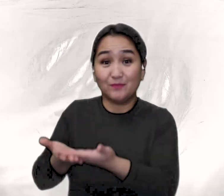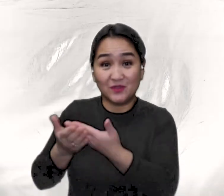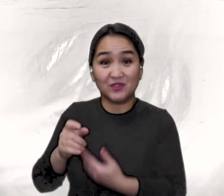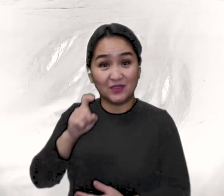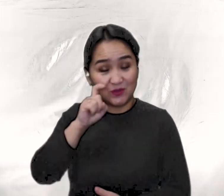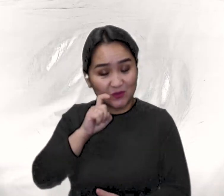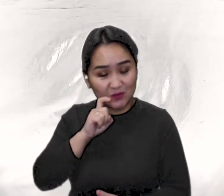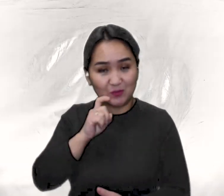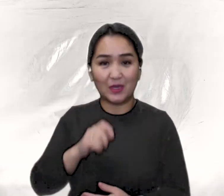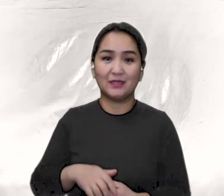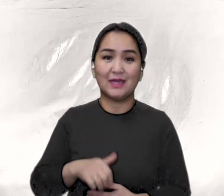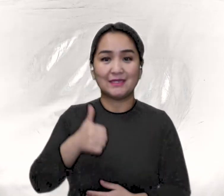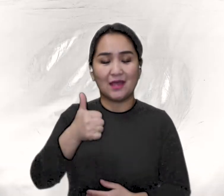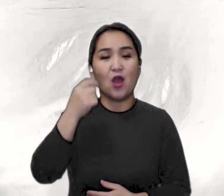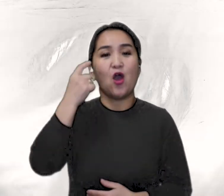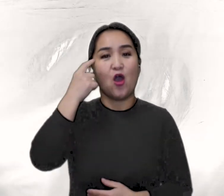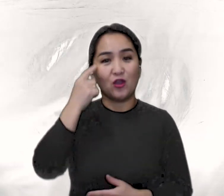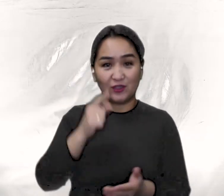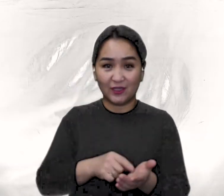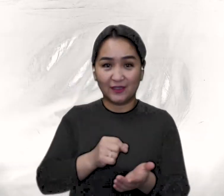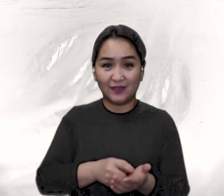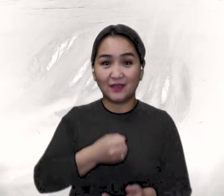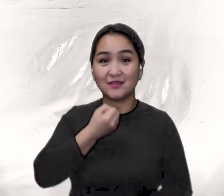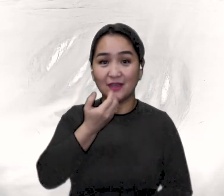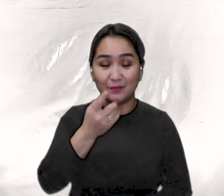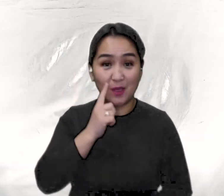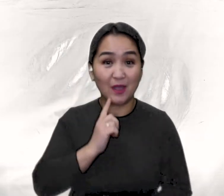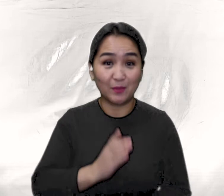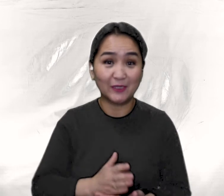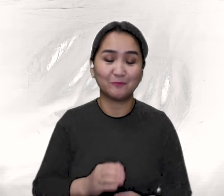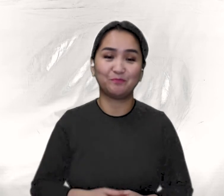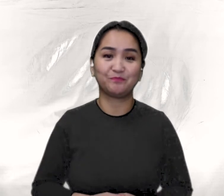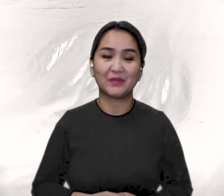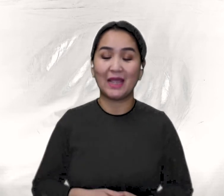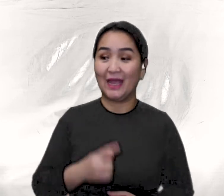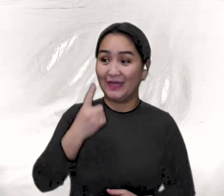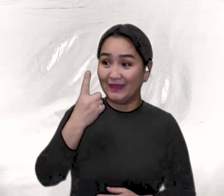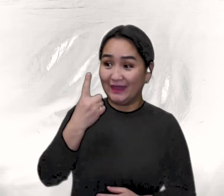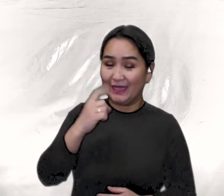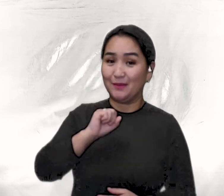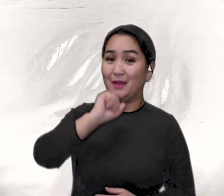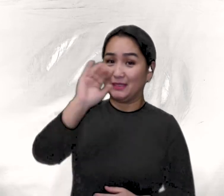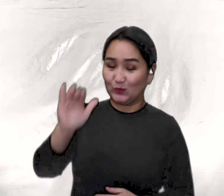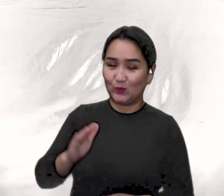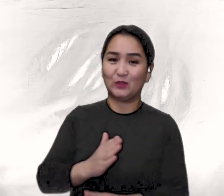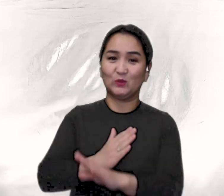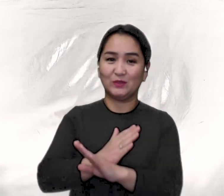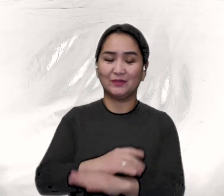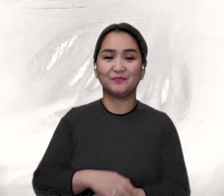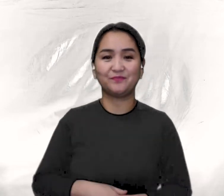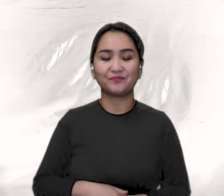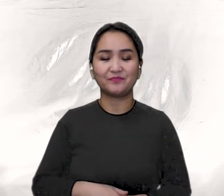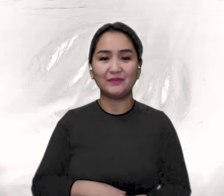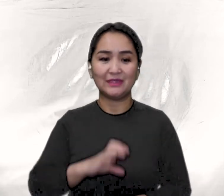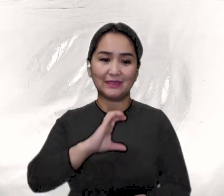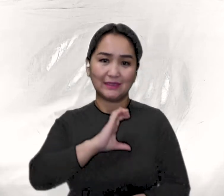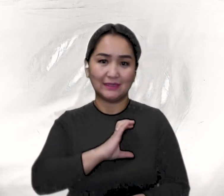өрөө. Аа. Тийм тэгвэл одоо би нэг юм тодруулаад басах чий заяа. Яг тавгуудлын хөдөлгөх зөвлөлүүд гэхэр хамгийн наад